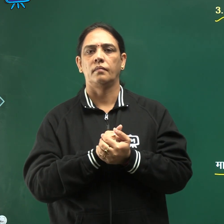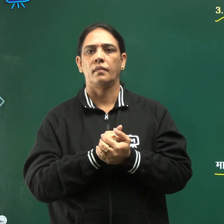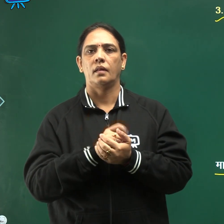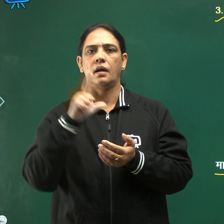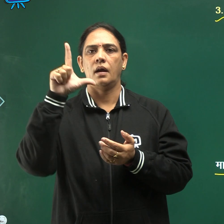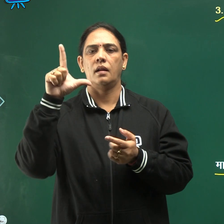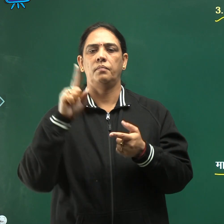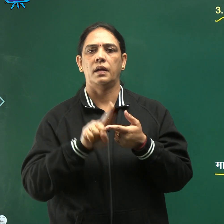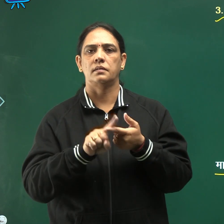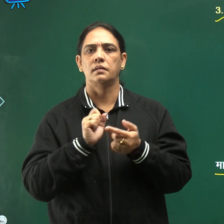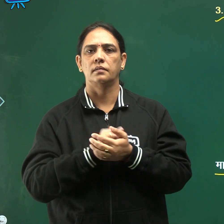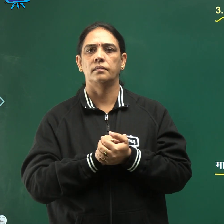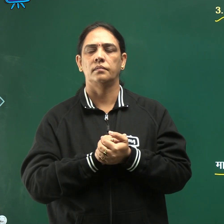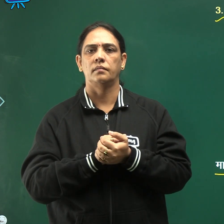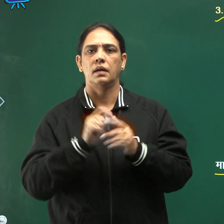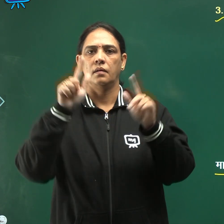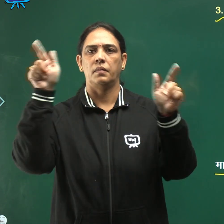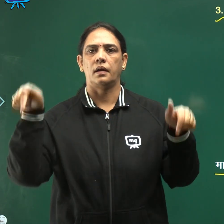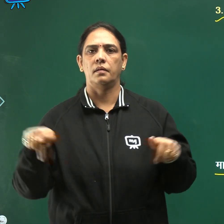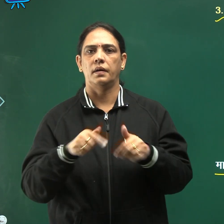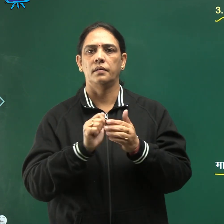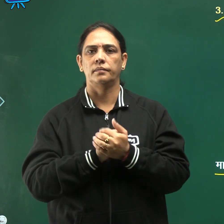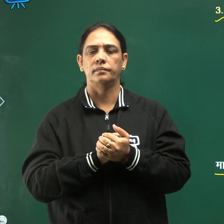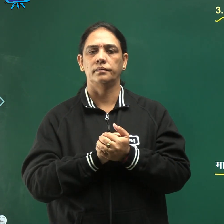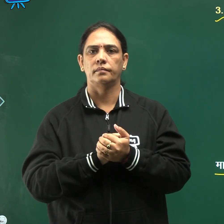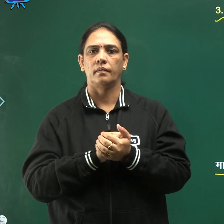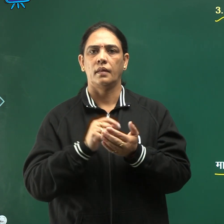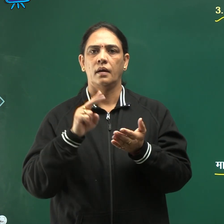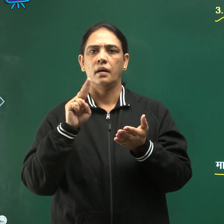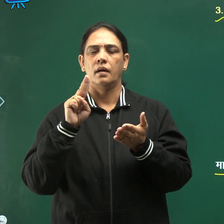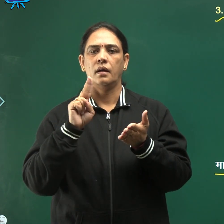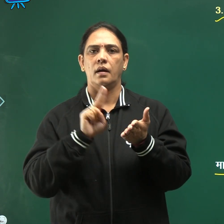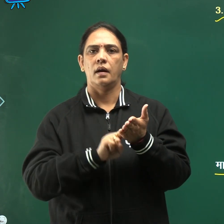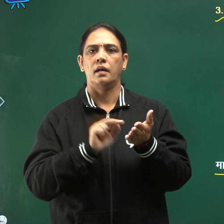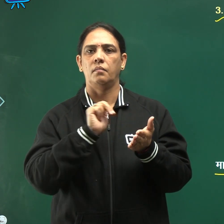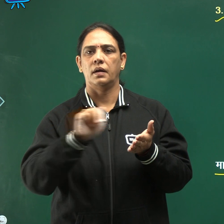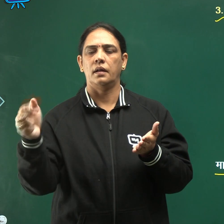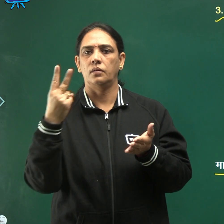L प्लस ब्रैकेट में N/2